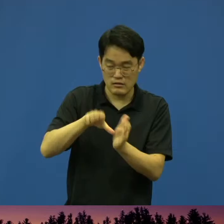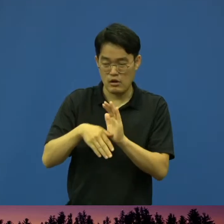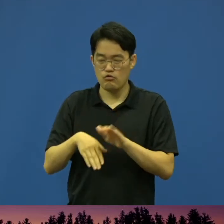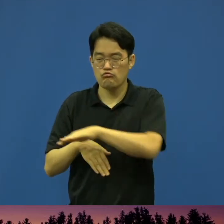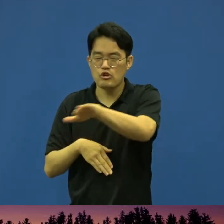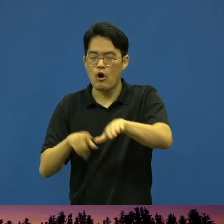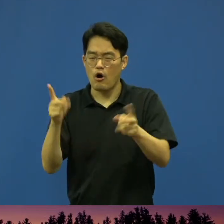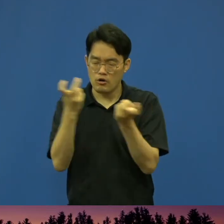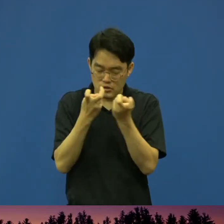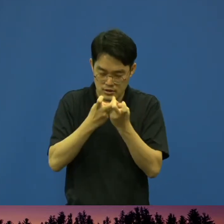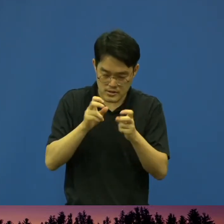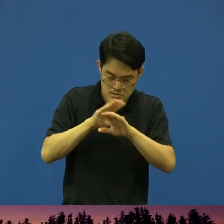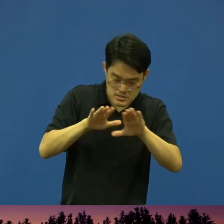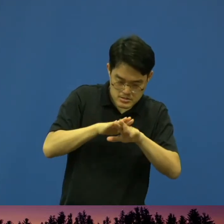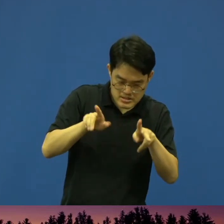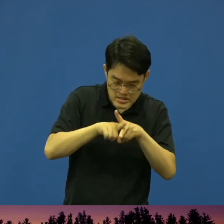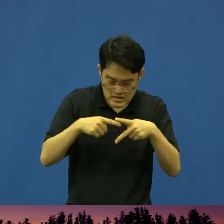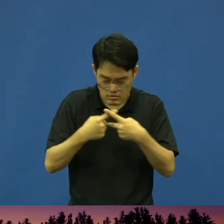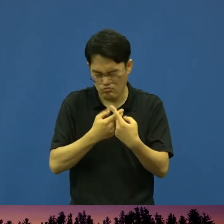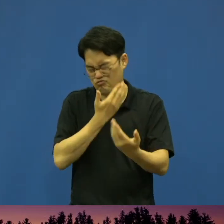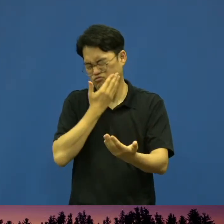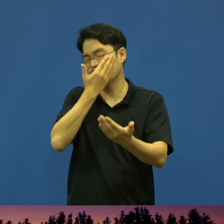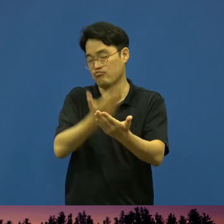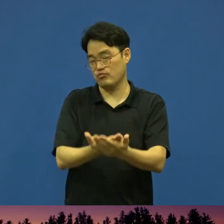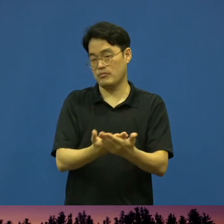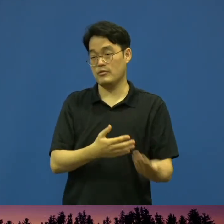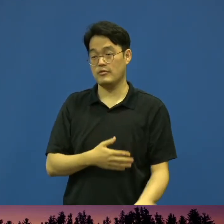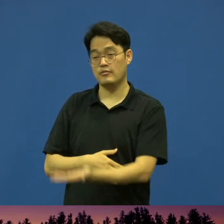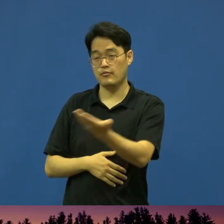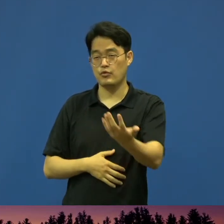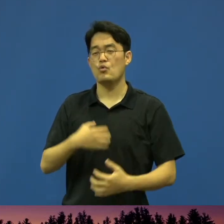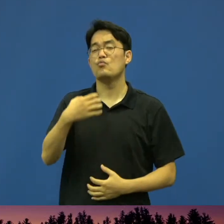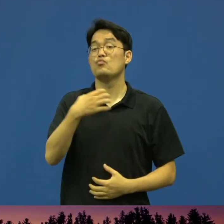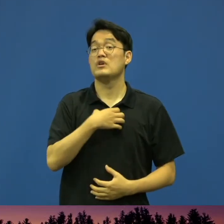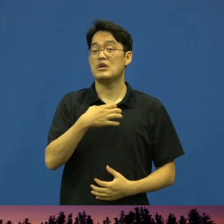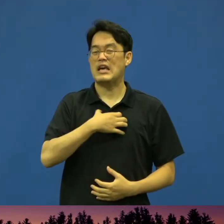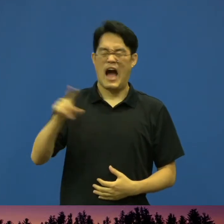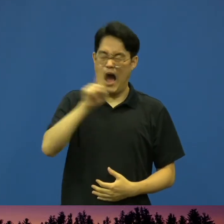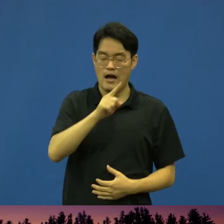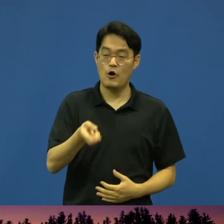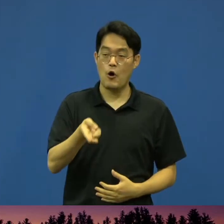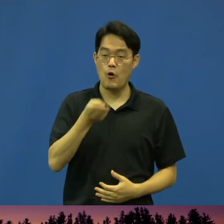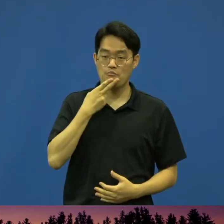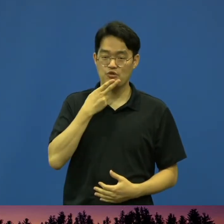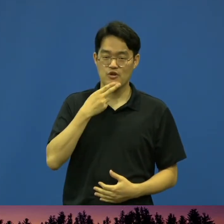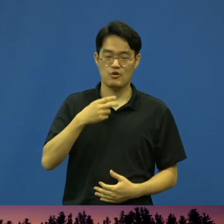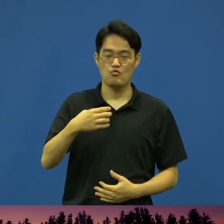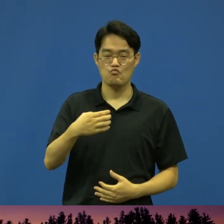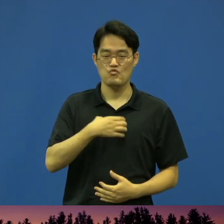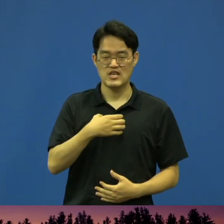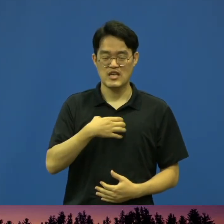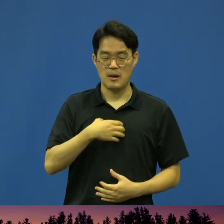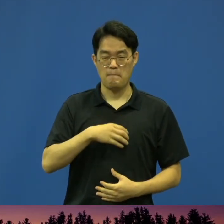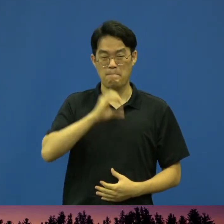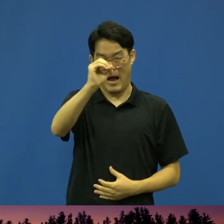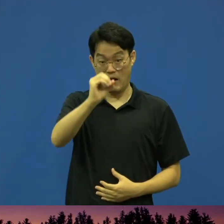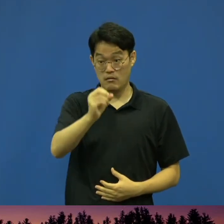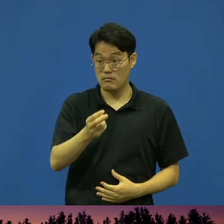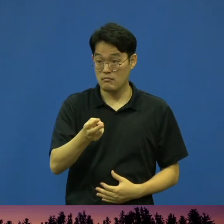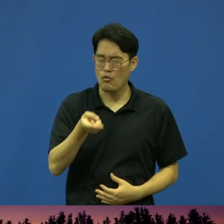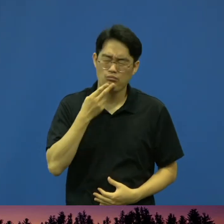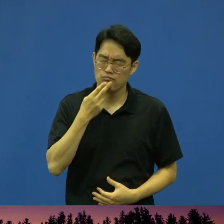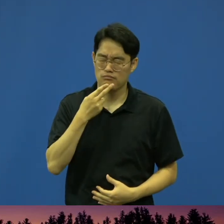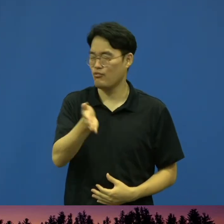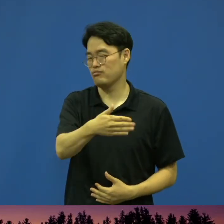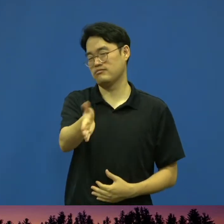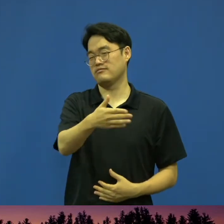누구에게도 열애가 없습니다. 위기에서 제외된 사람이 있을까요? 위기에서 제외된 사람은 없습니다.